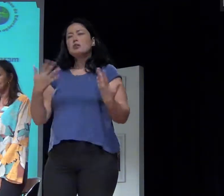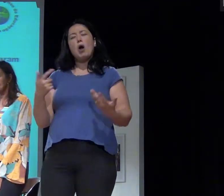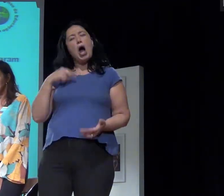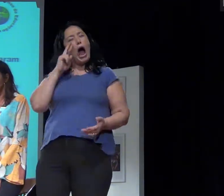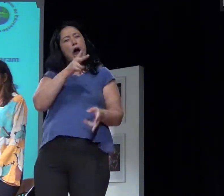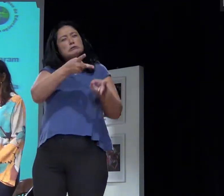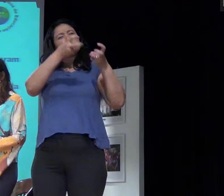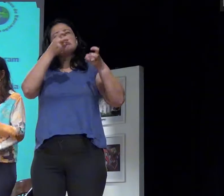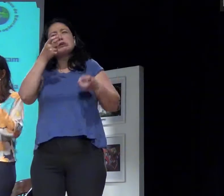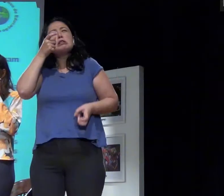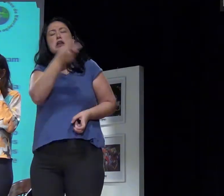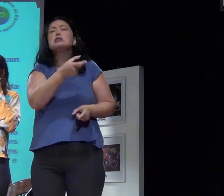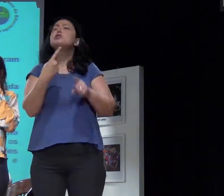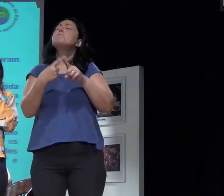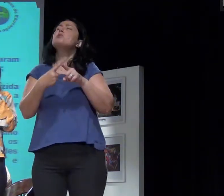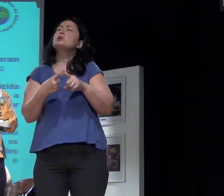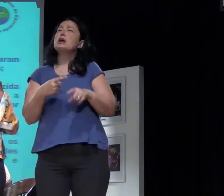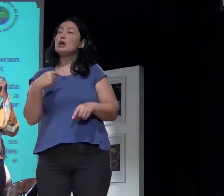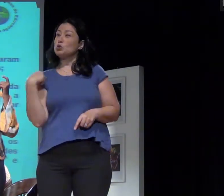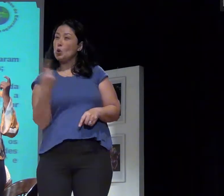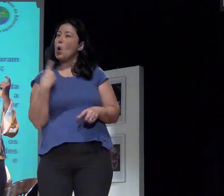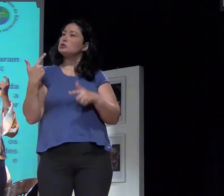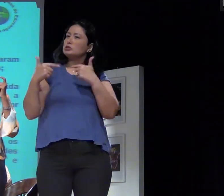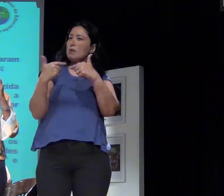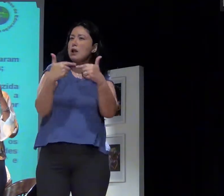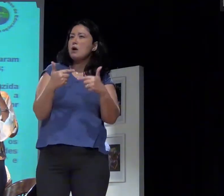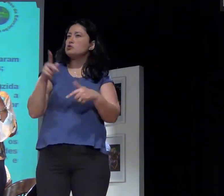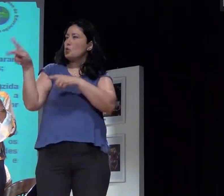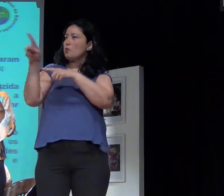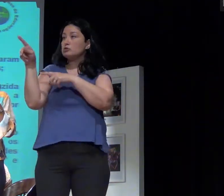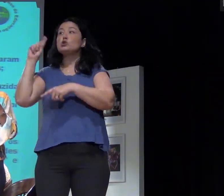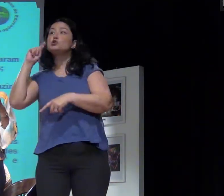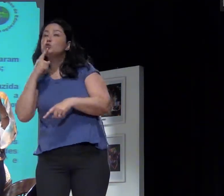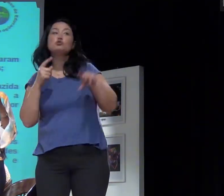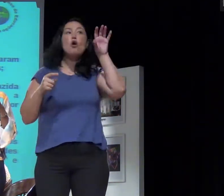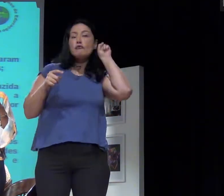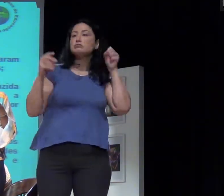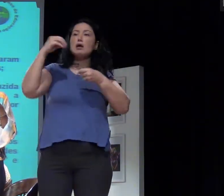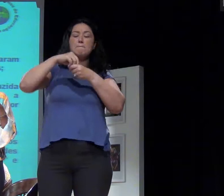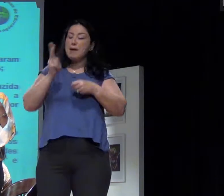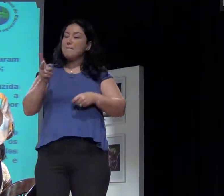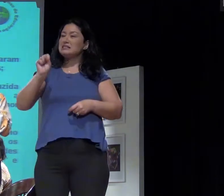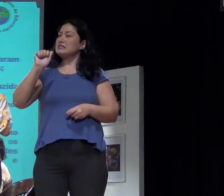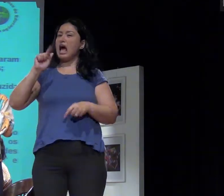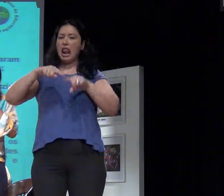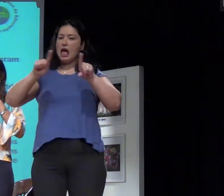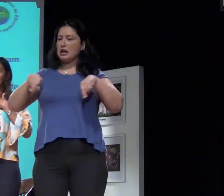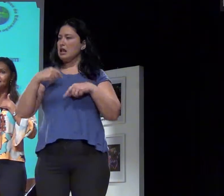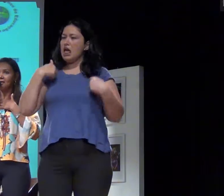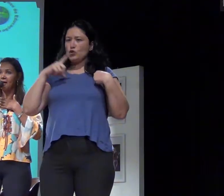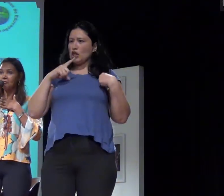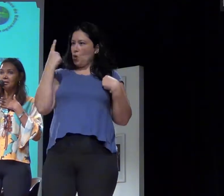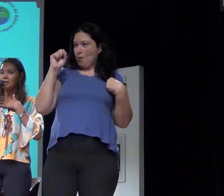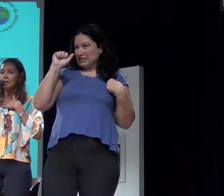achei interessante, porque nós trabalhamos com professores surdos e ouvintes na mesma sala. Por exemplo, eu tenho uma